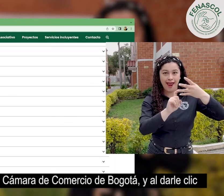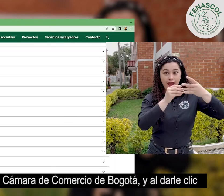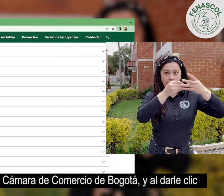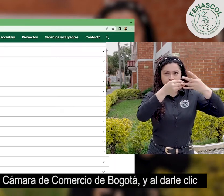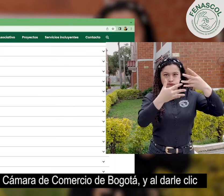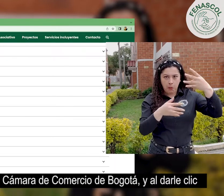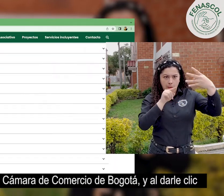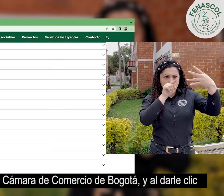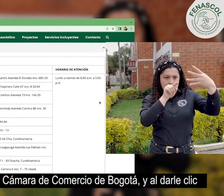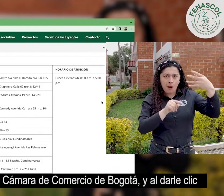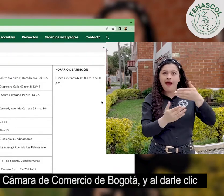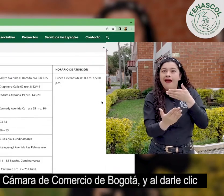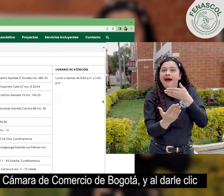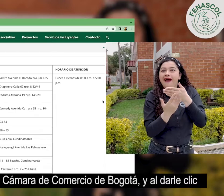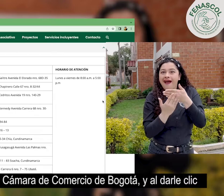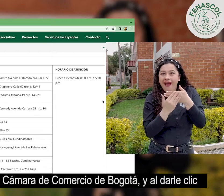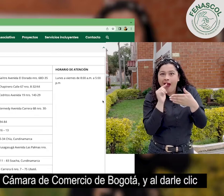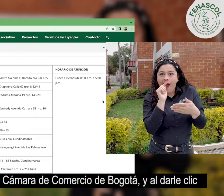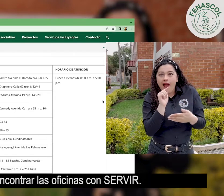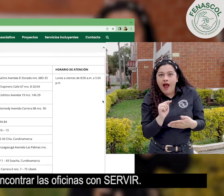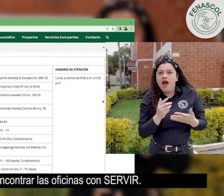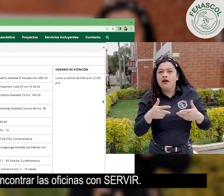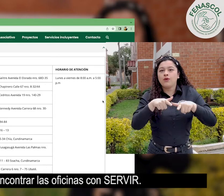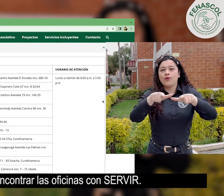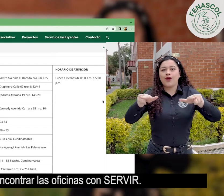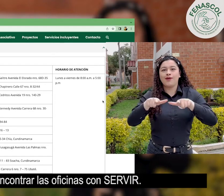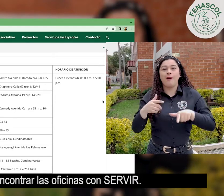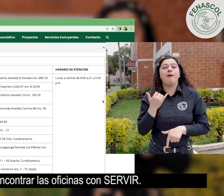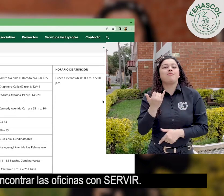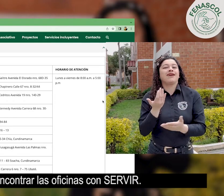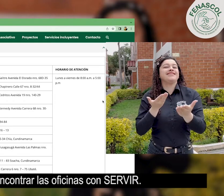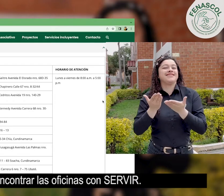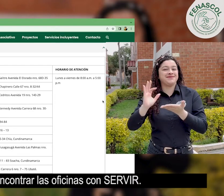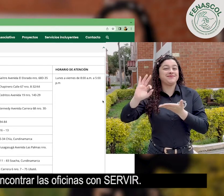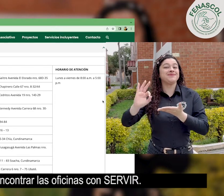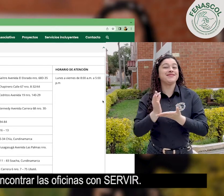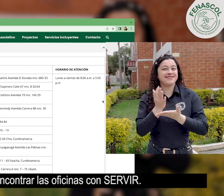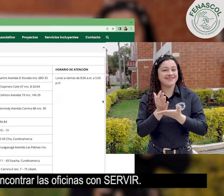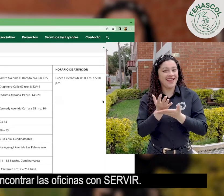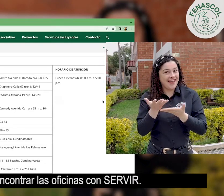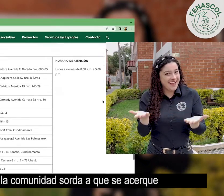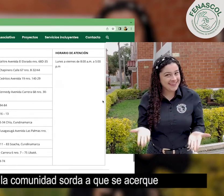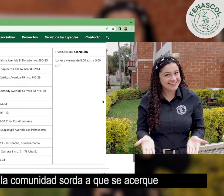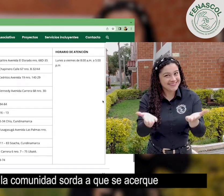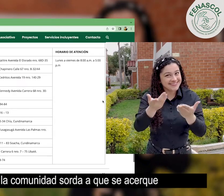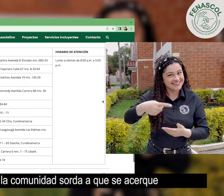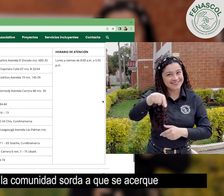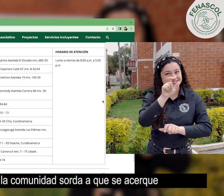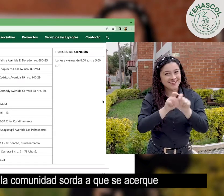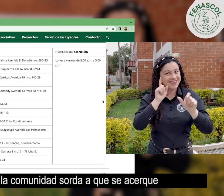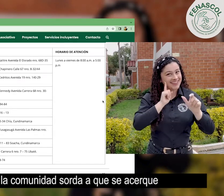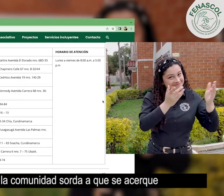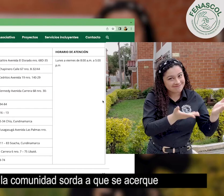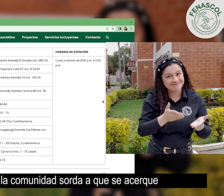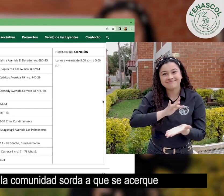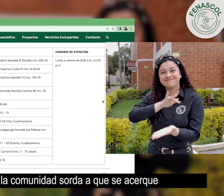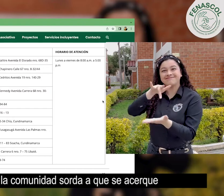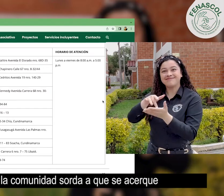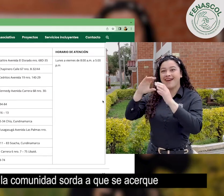Comercio de Bogotá y al darle clic puedes encontrar las oficinas con SERVIR. Invito a toda la comunidad sorda a que se acerque a